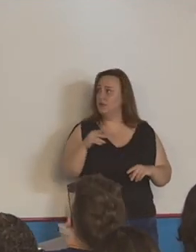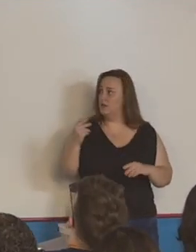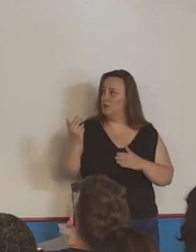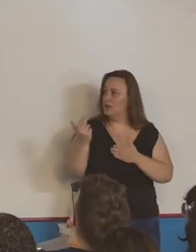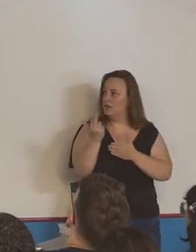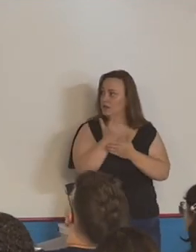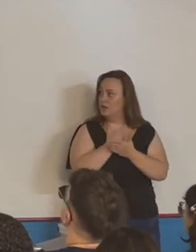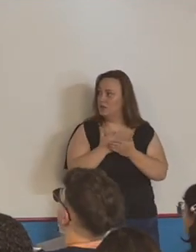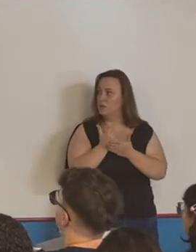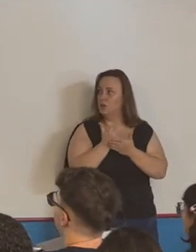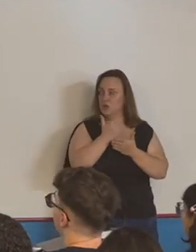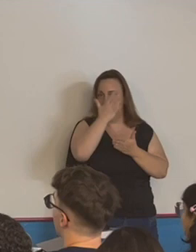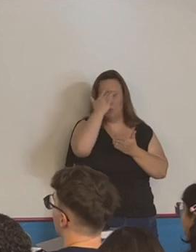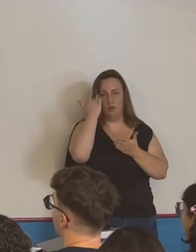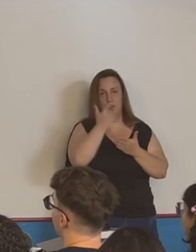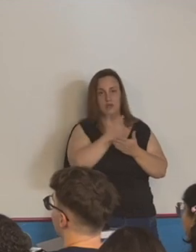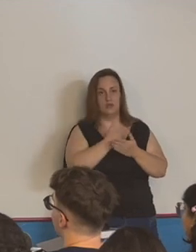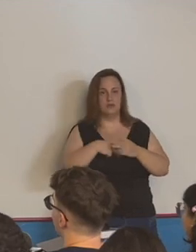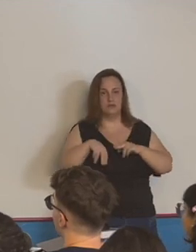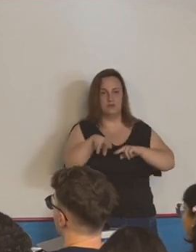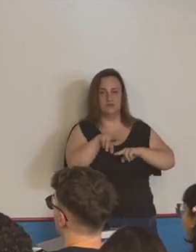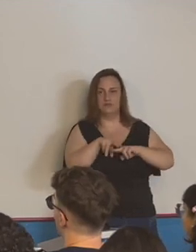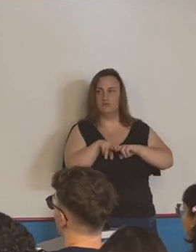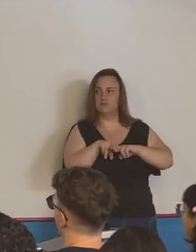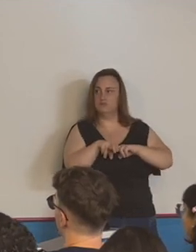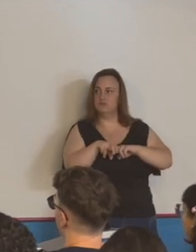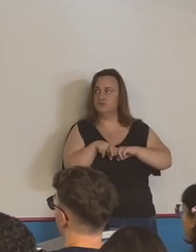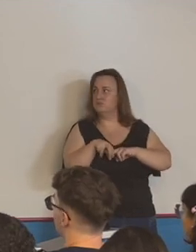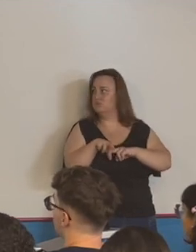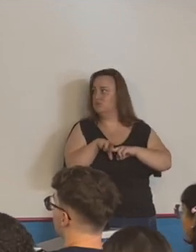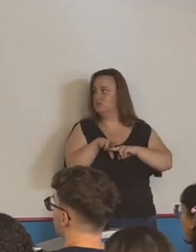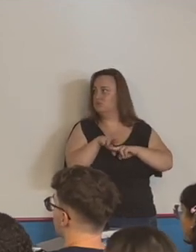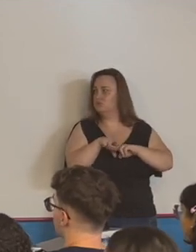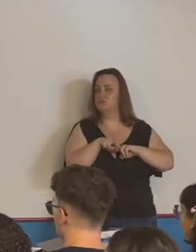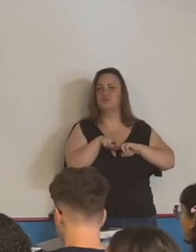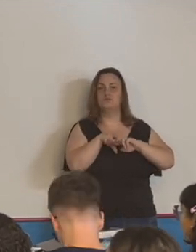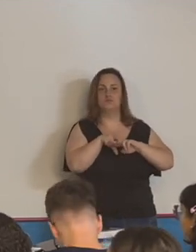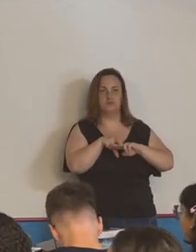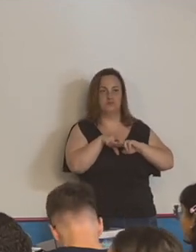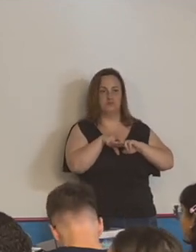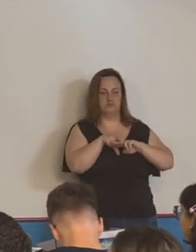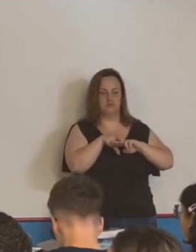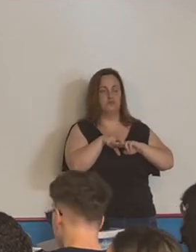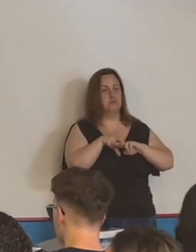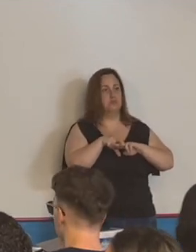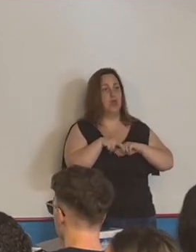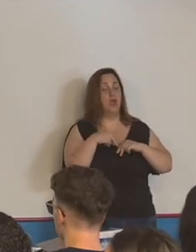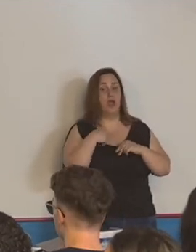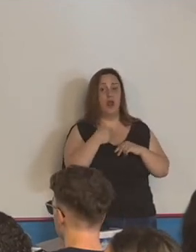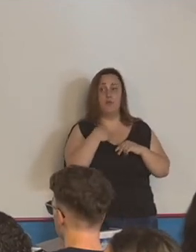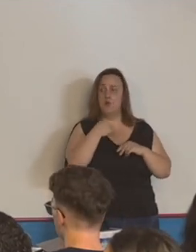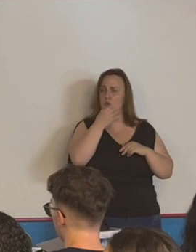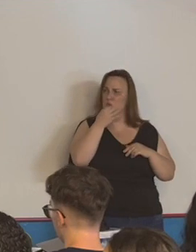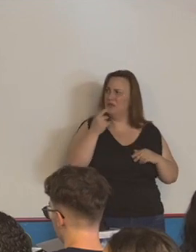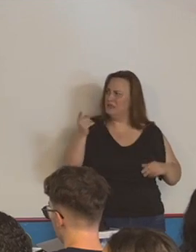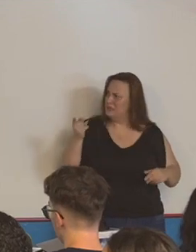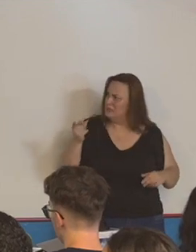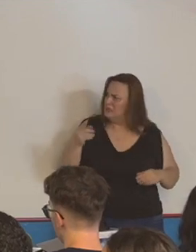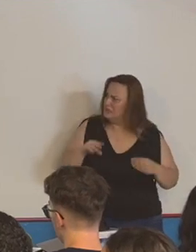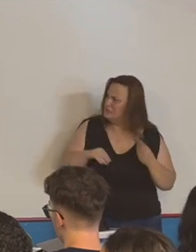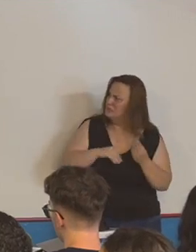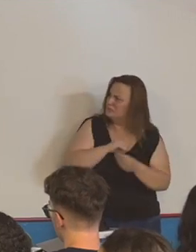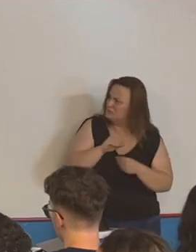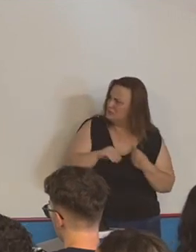que, ele é, para mim, muito mestiço, assim, não dá para ter uma ideia, assim, se ele é indígena,